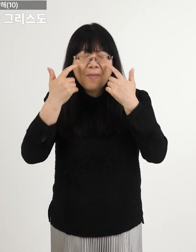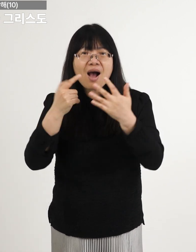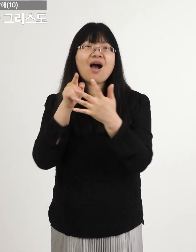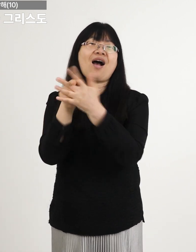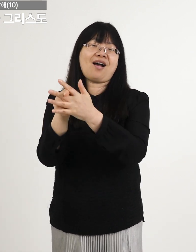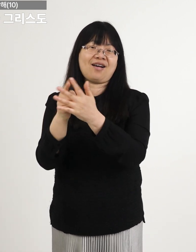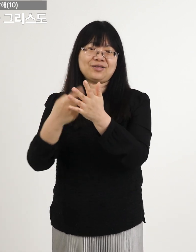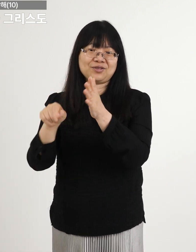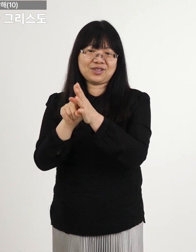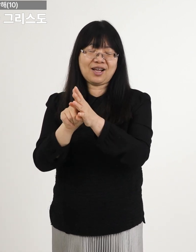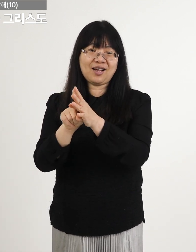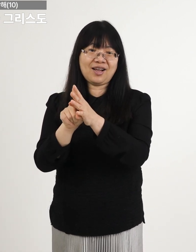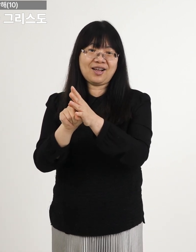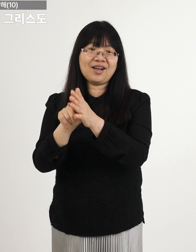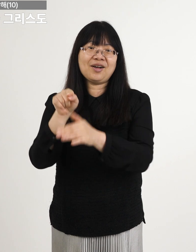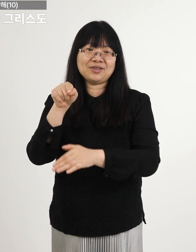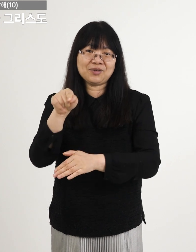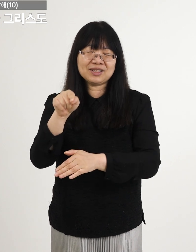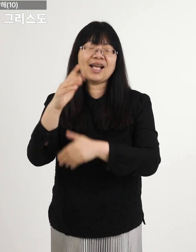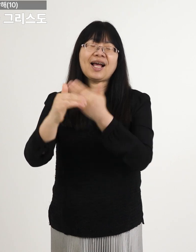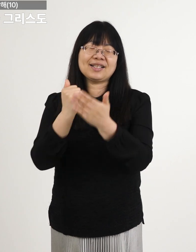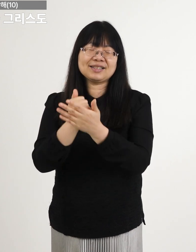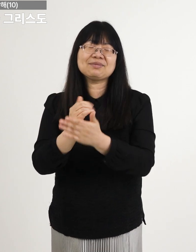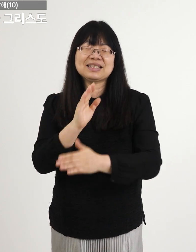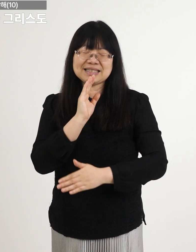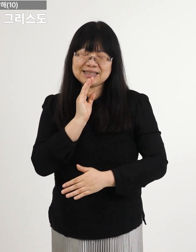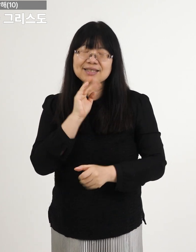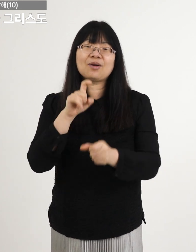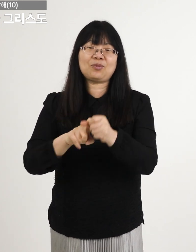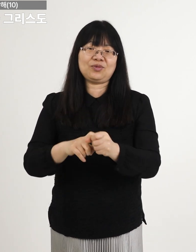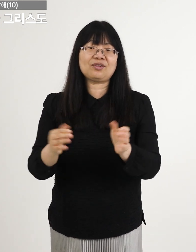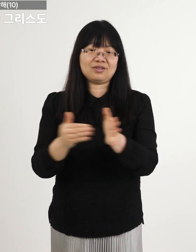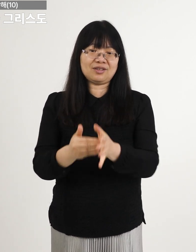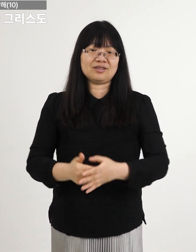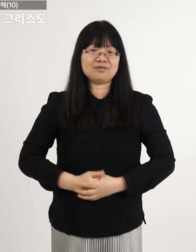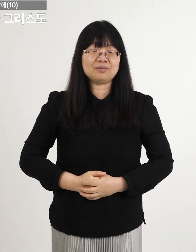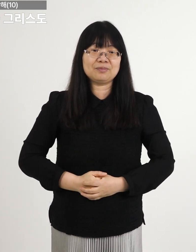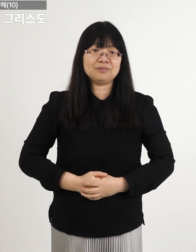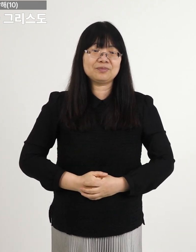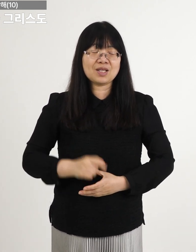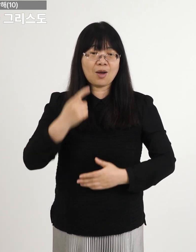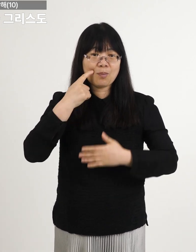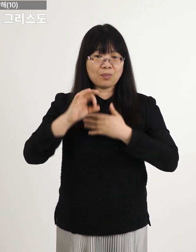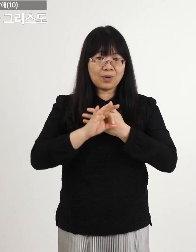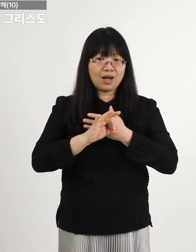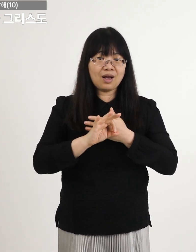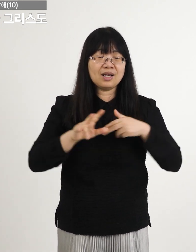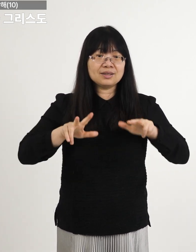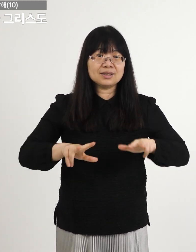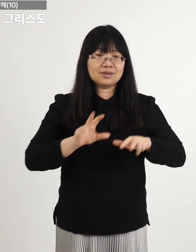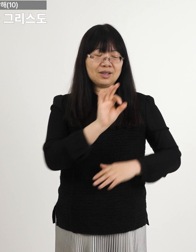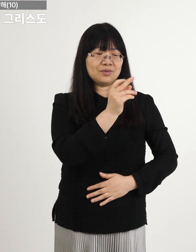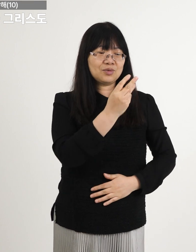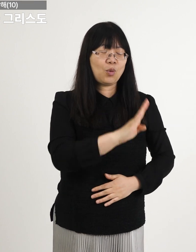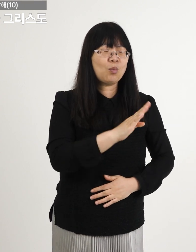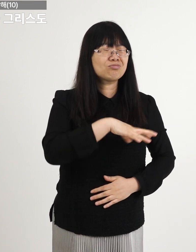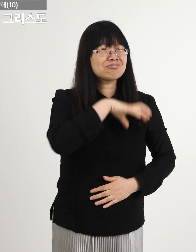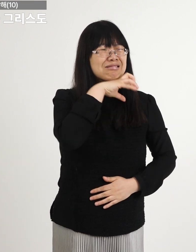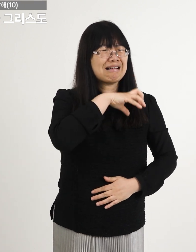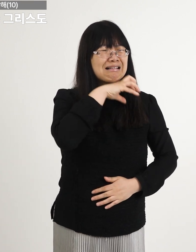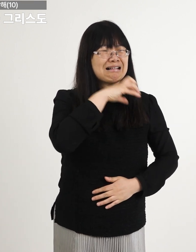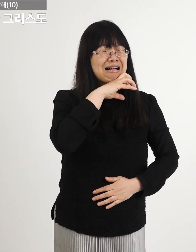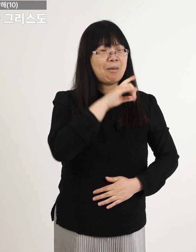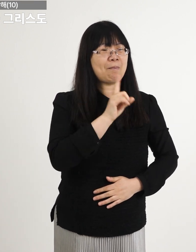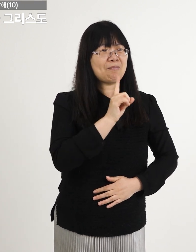하시는 것이 하나님의 진짜 목적이에요. 만약에 욥 투덜거림처럼